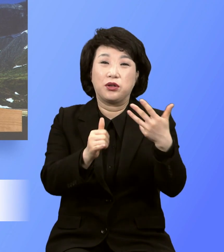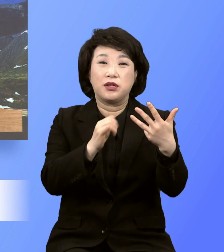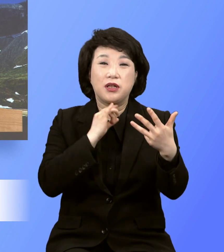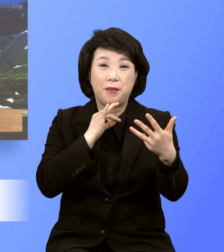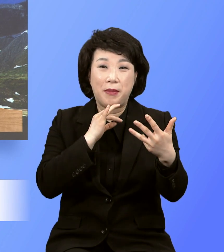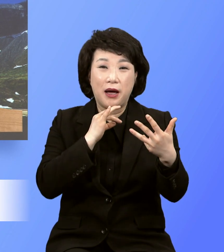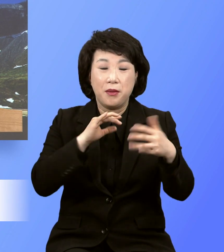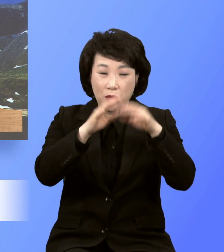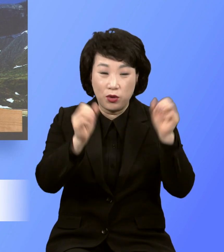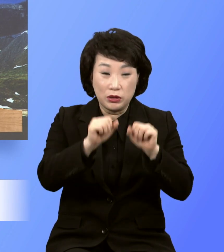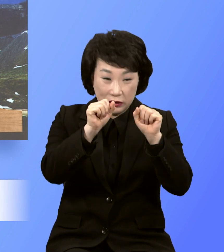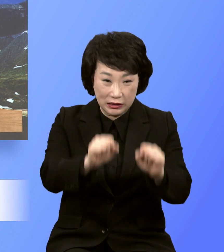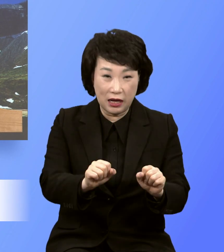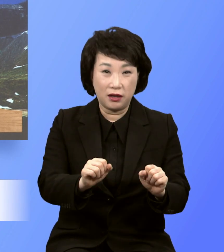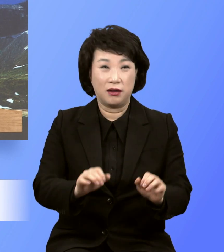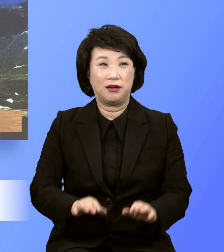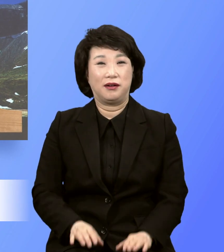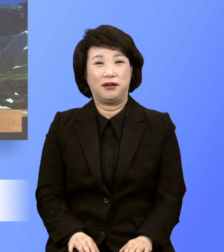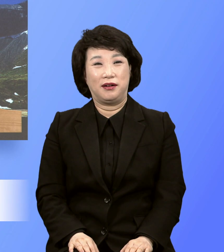모두 생존했더니